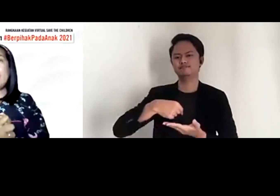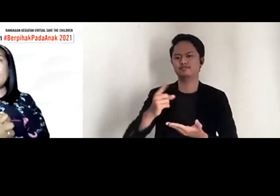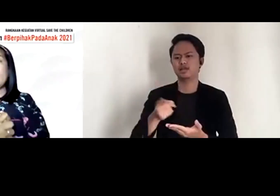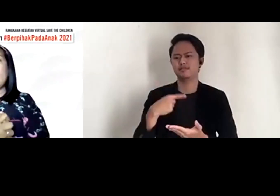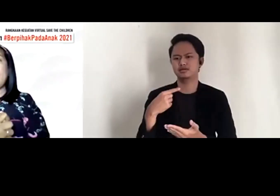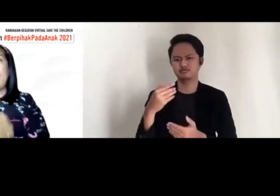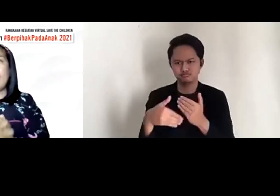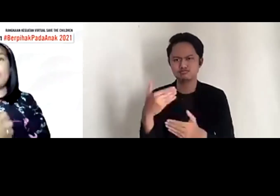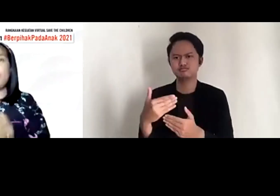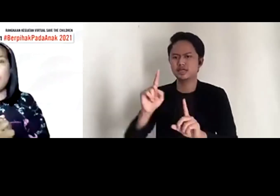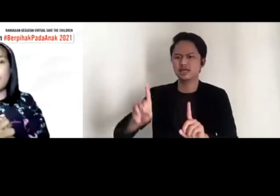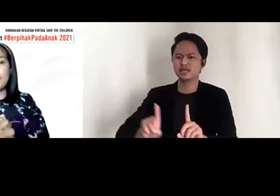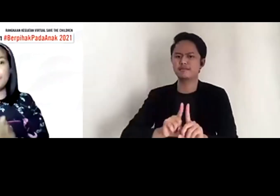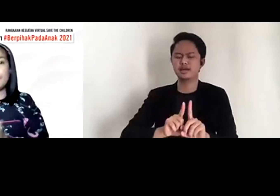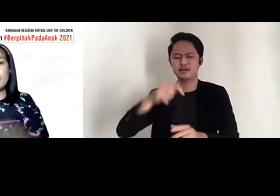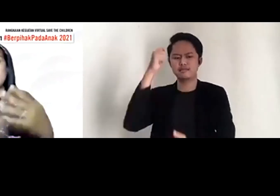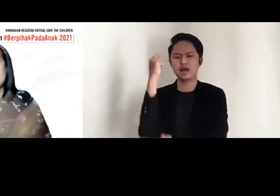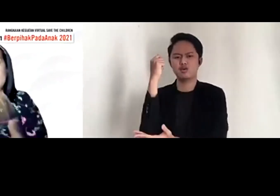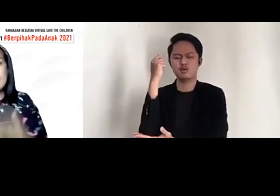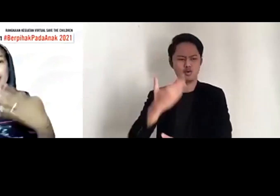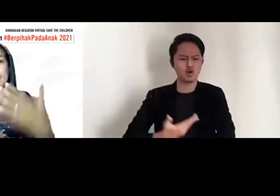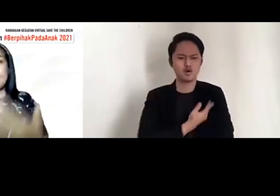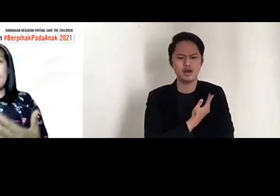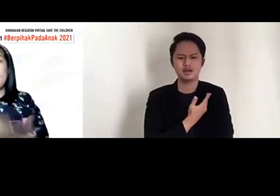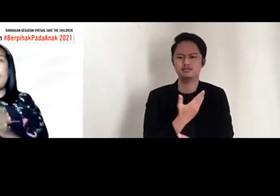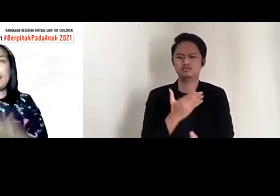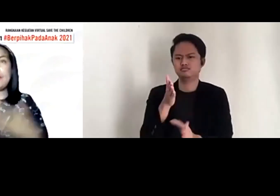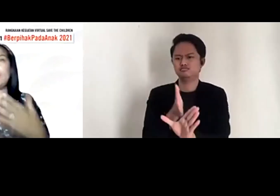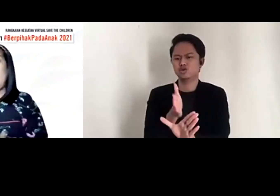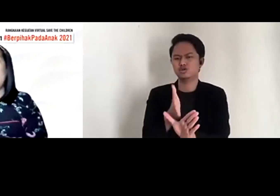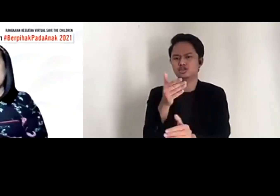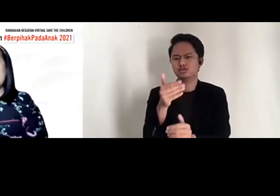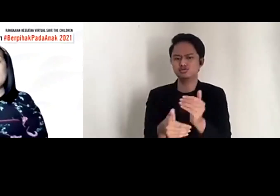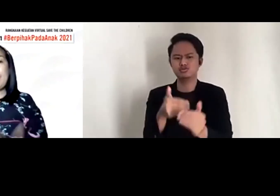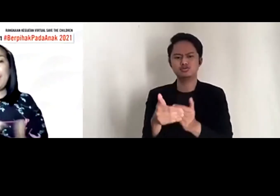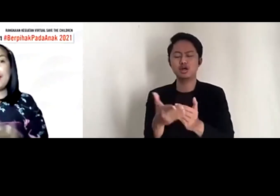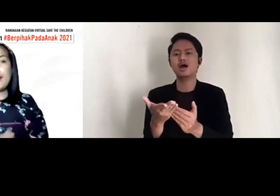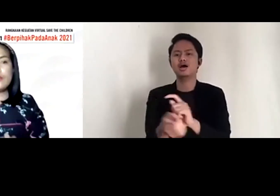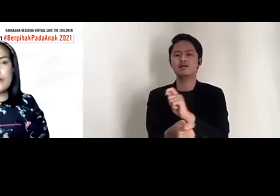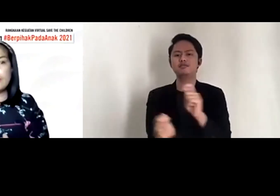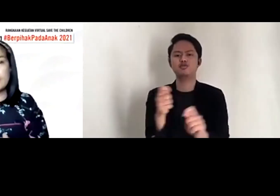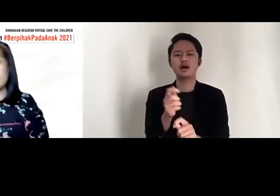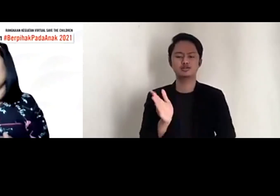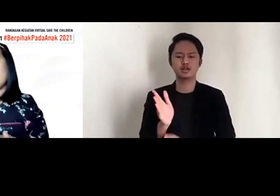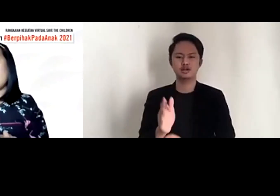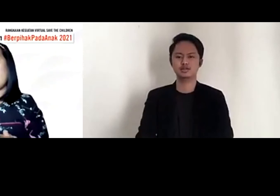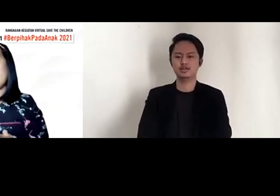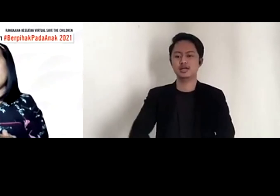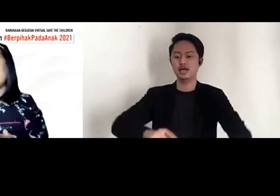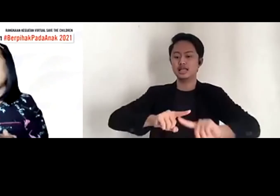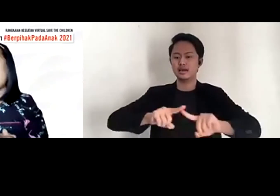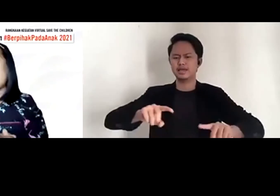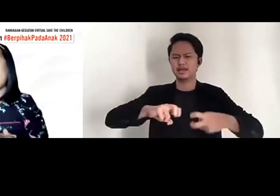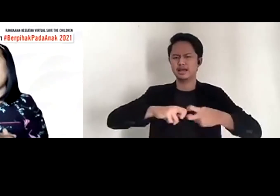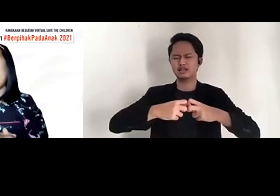mendampingi pelaku dan korban untuk dikonseling dan mereka mengalami perubahan. Tetapi ada kasus-kasus tertentu yang